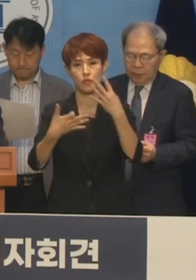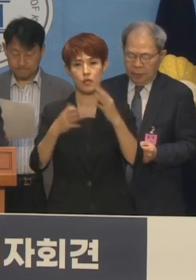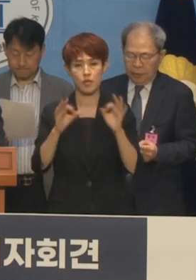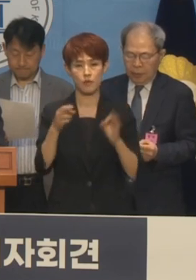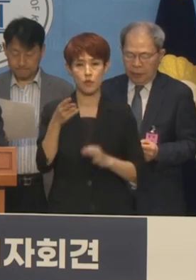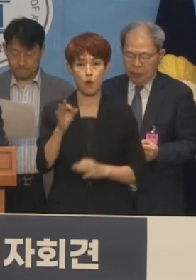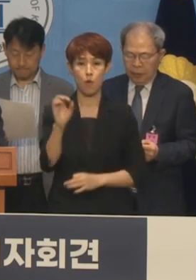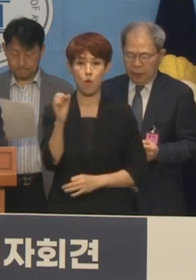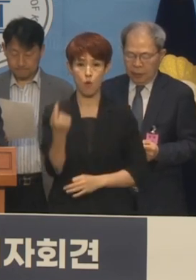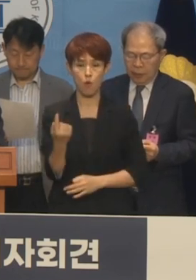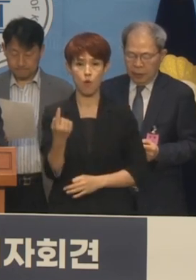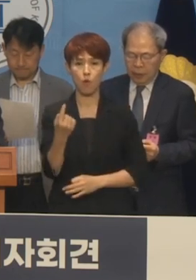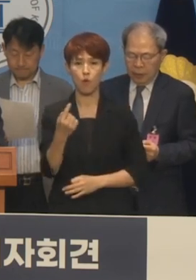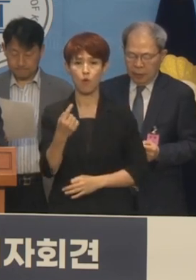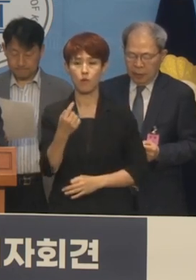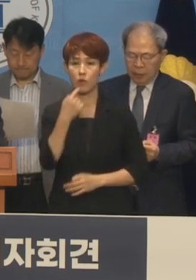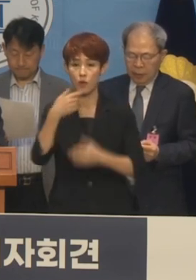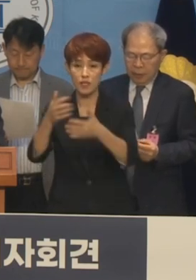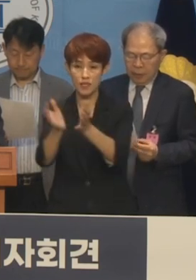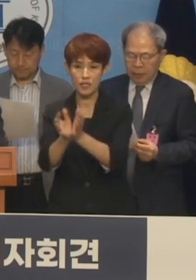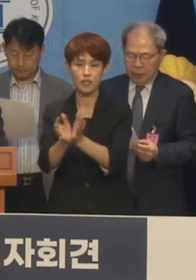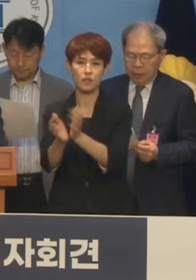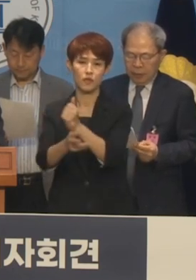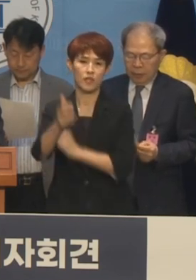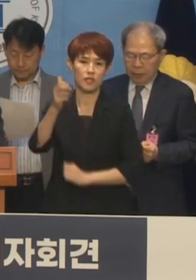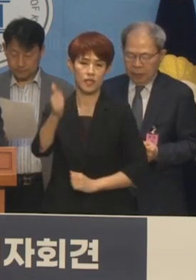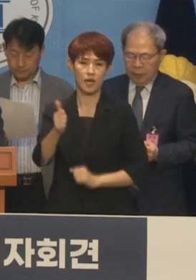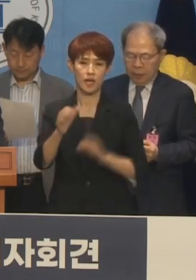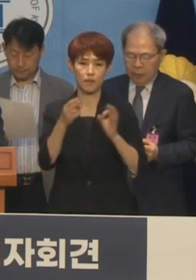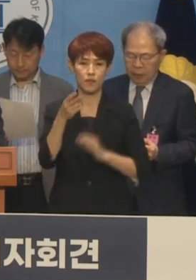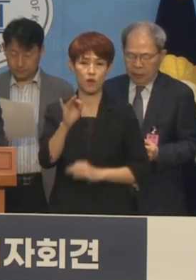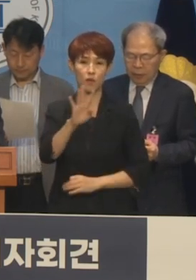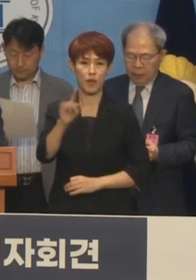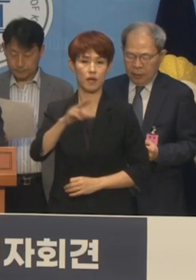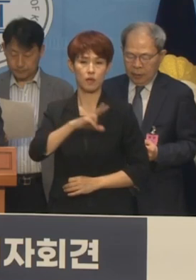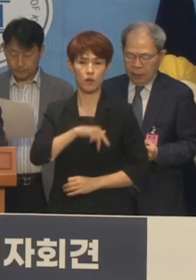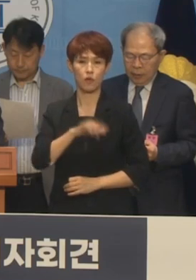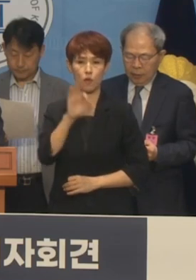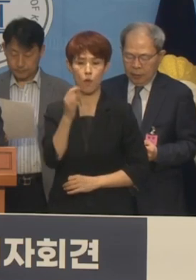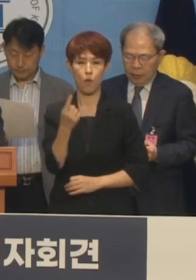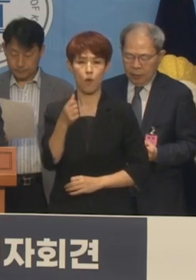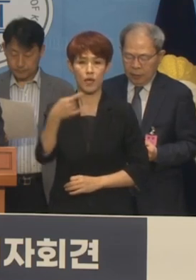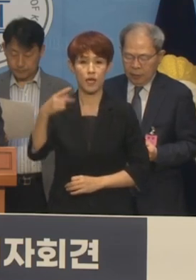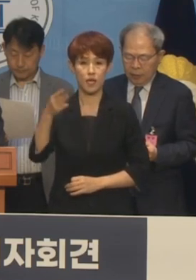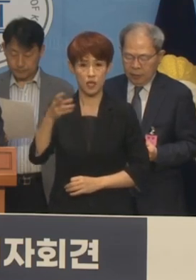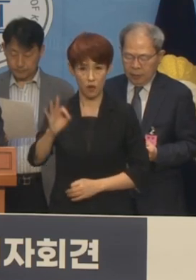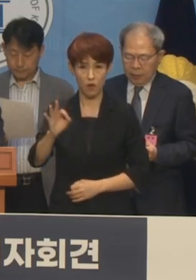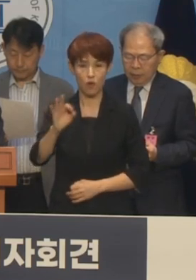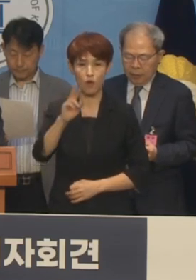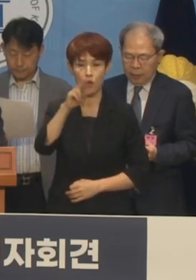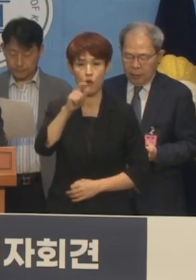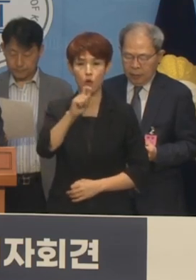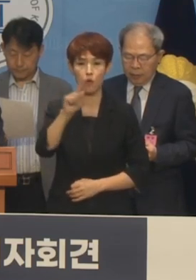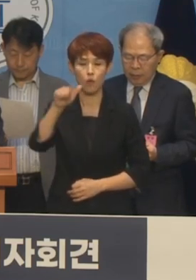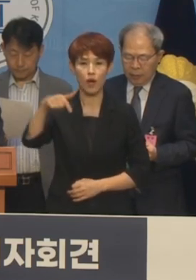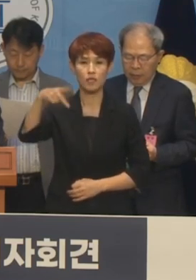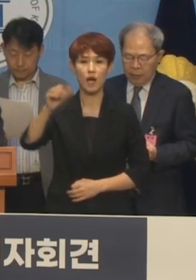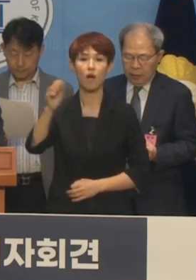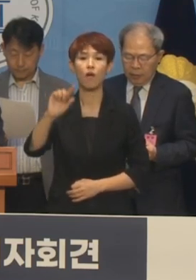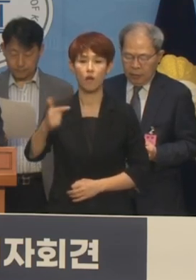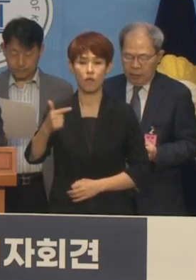김영호 민주당 서울시당 위원장, 김영배 국회의원, 오기영 국회의원, 곽상원 국회의원